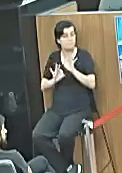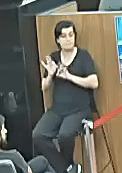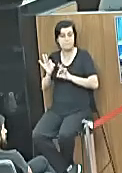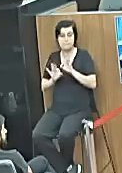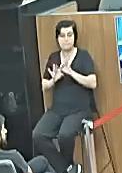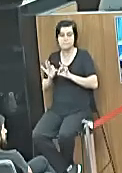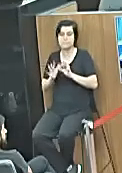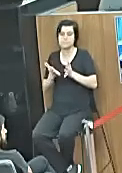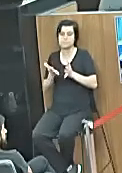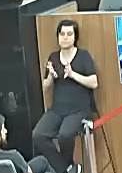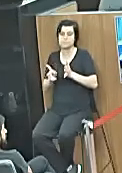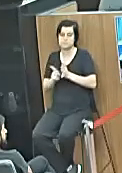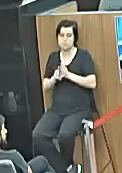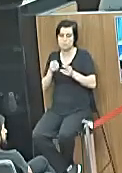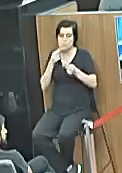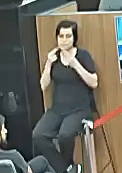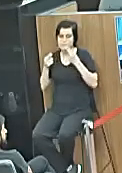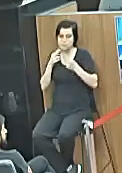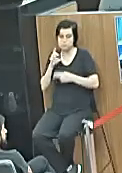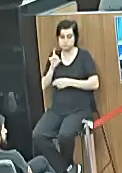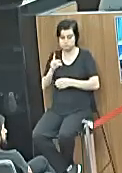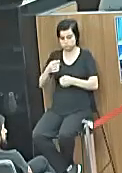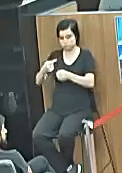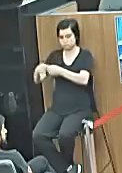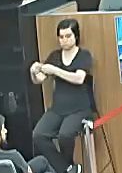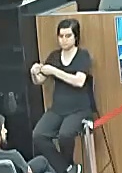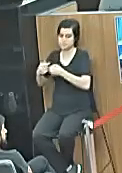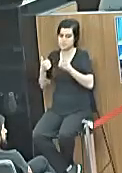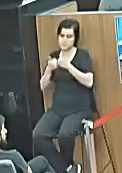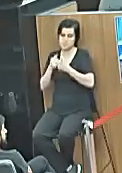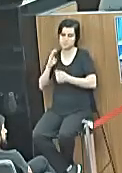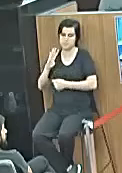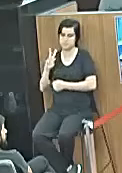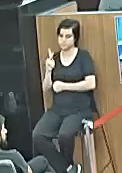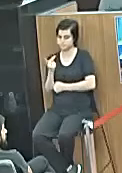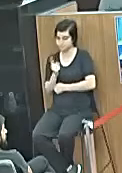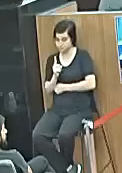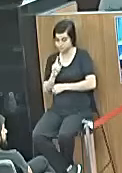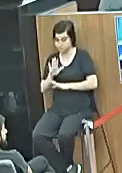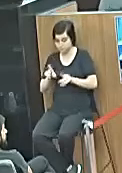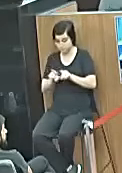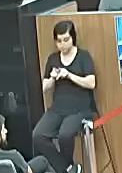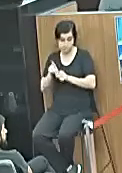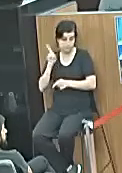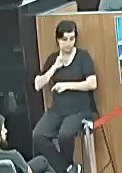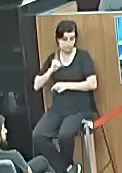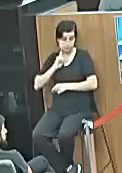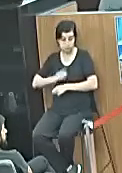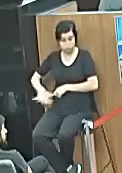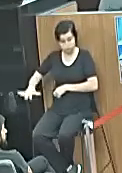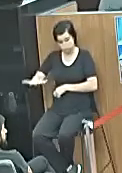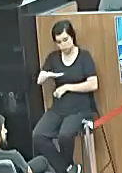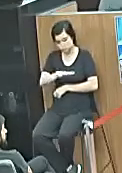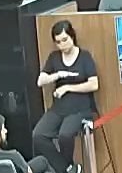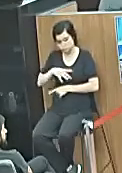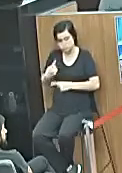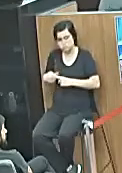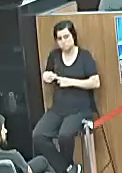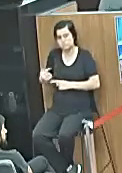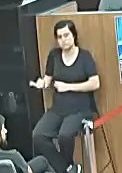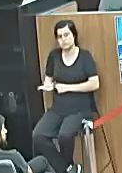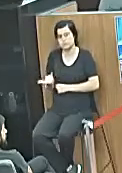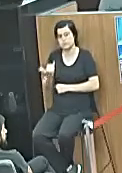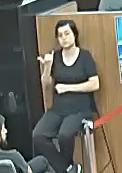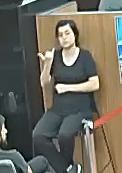mobilidade urbana não só da região metropolitana de belo horizonte como comem de todo o estado pouca importância deste plano